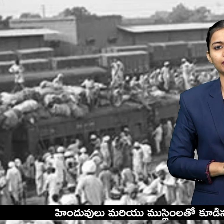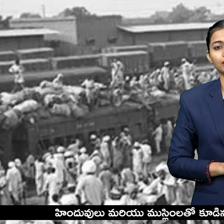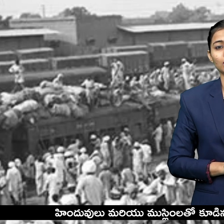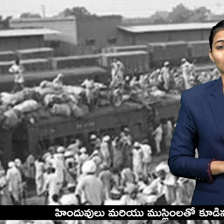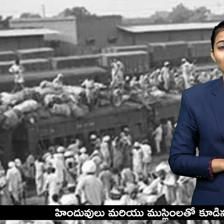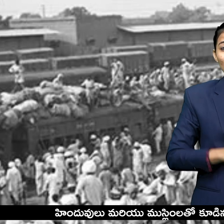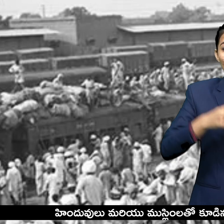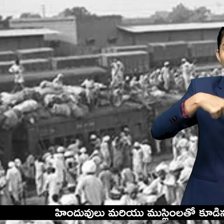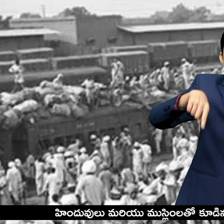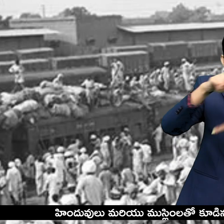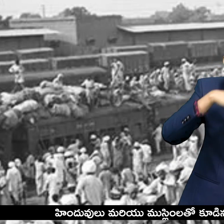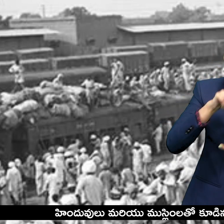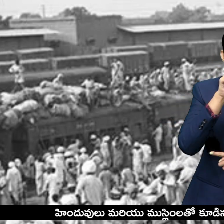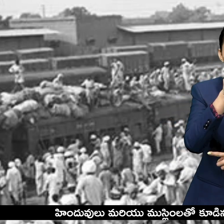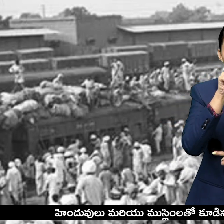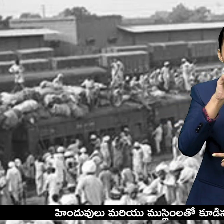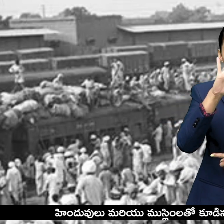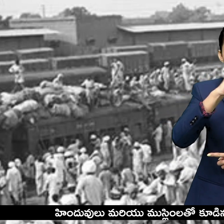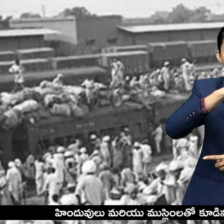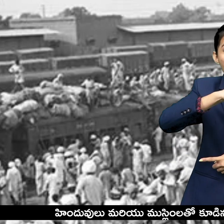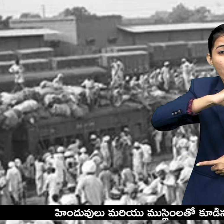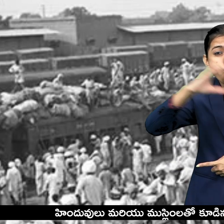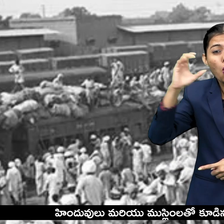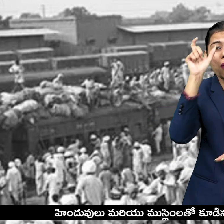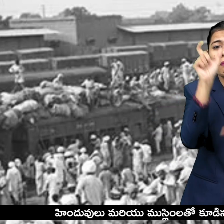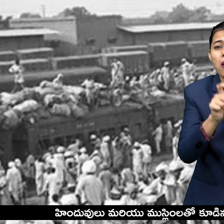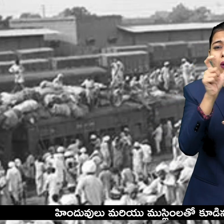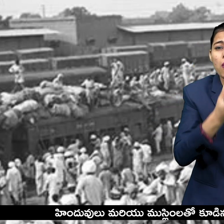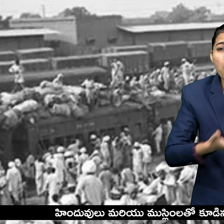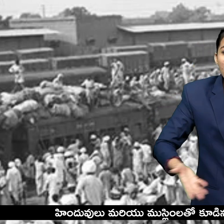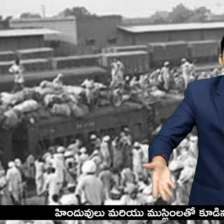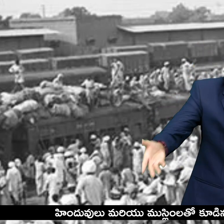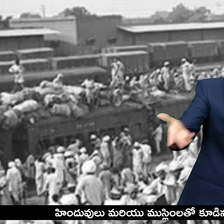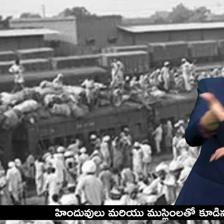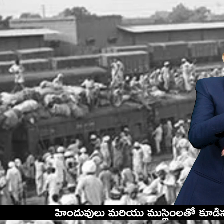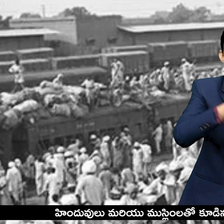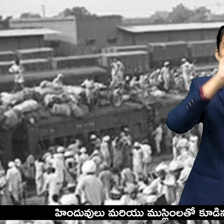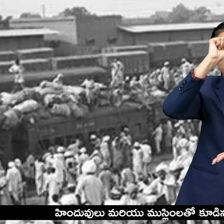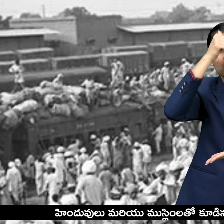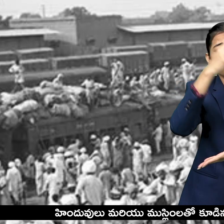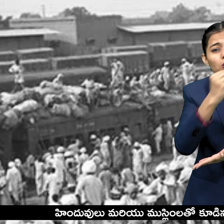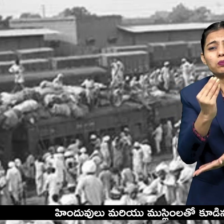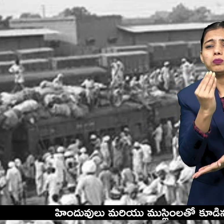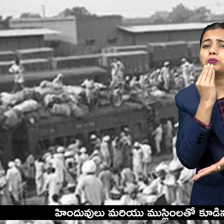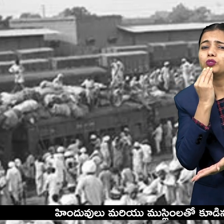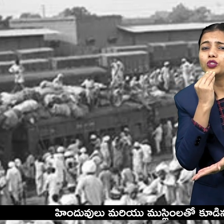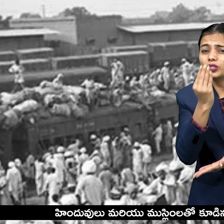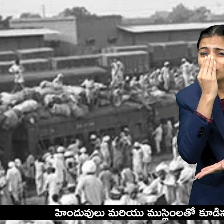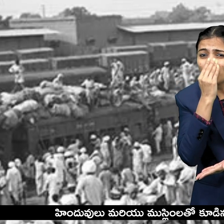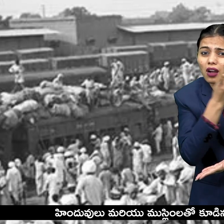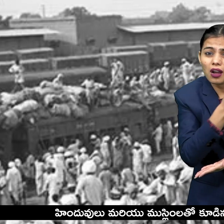హిందువులు మరియు ముస్లింలతో కూడిన దాదాపు 1.5 కోట్ల మంది ప్రజలు